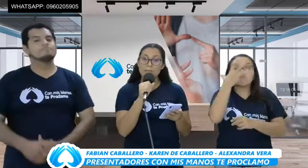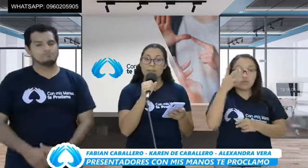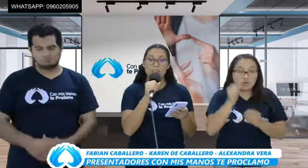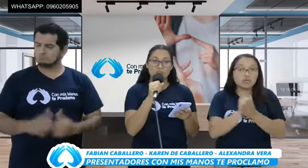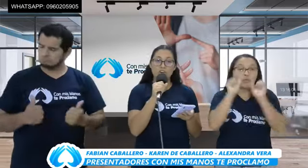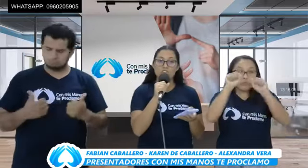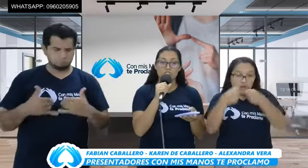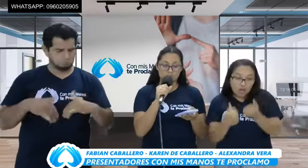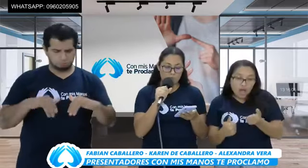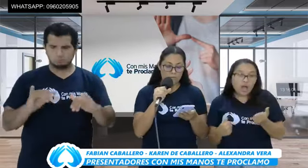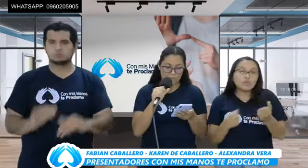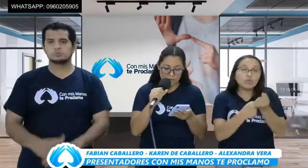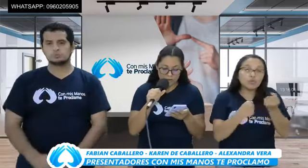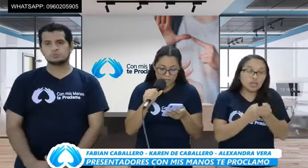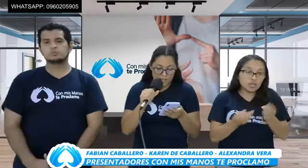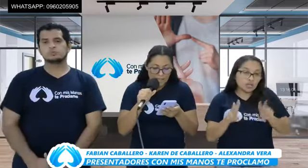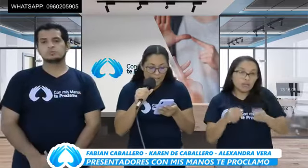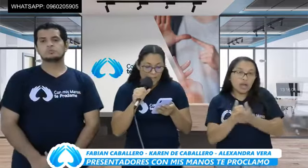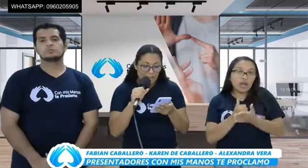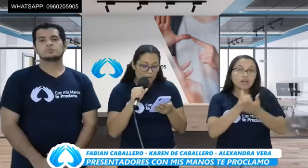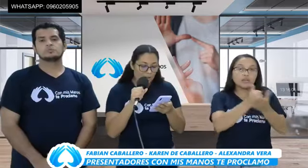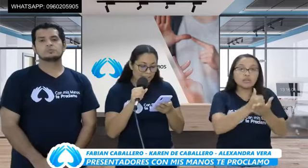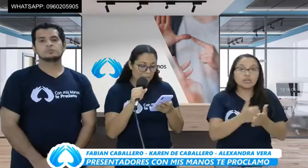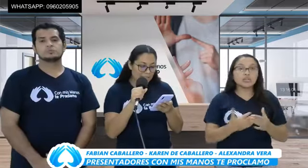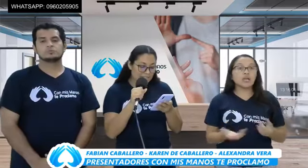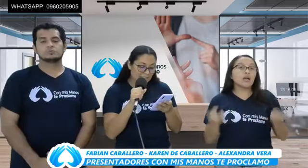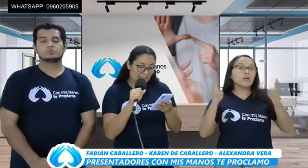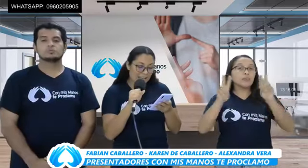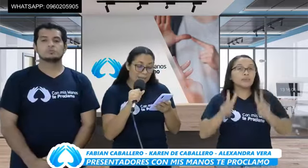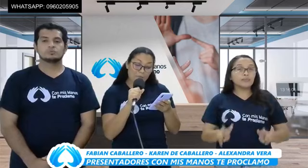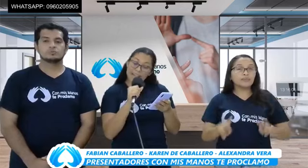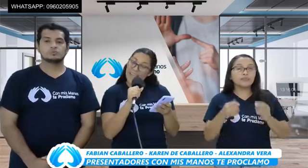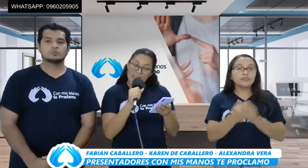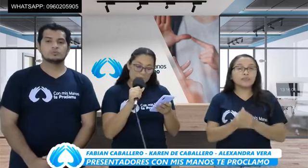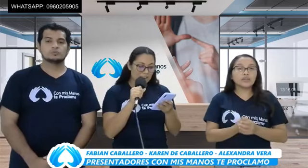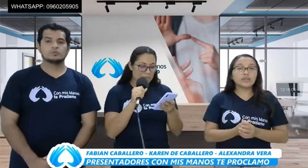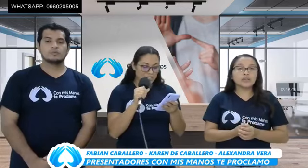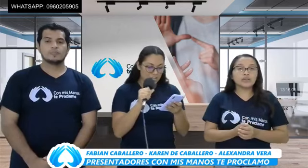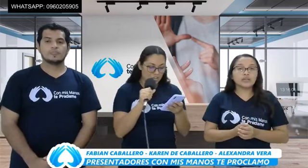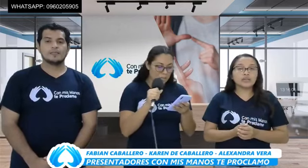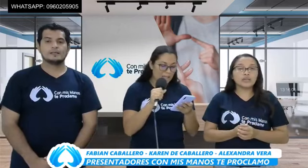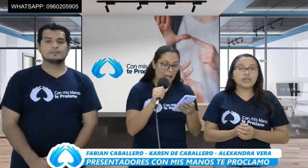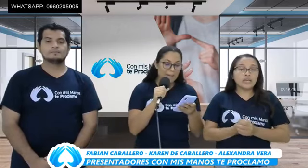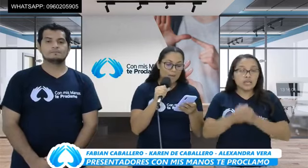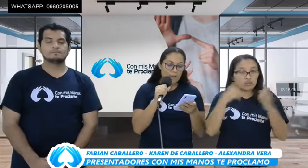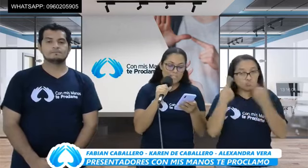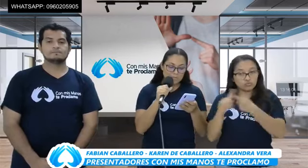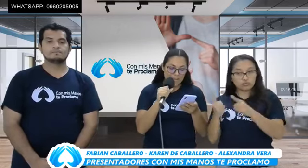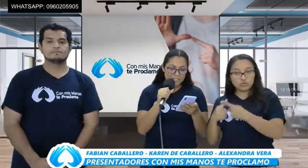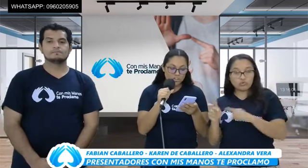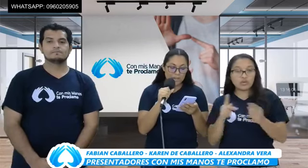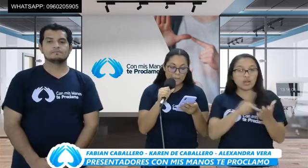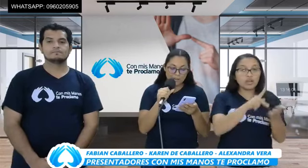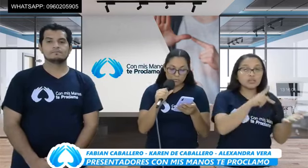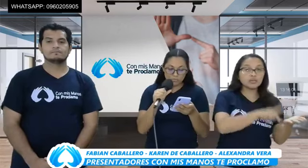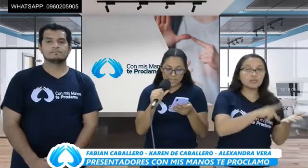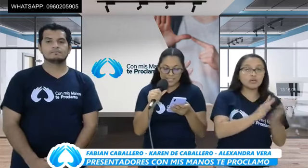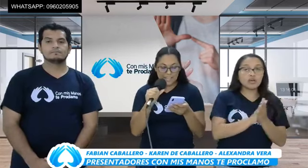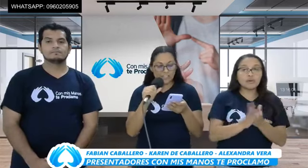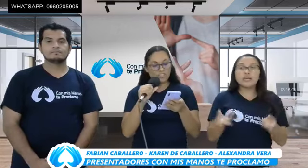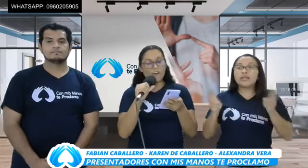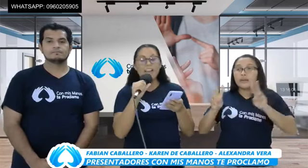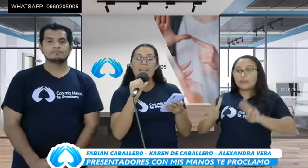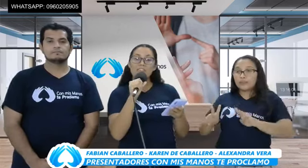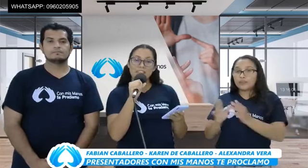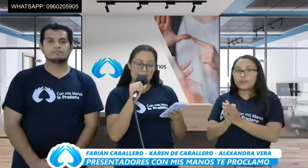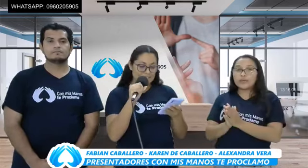mucha ayuda para todos nosotros, mis hermanos. En las cuales también dice que en cada programación habrá un espacio de preguntas